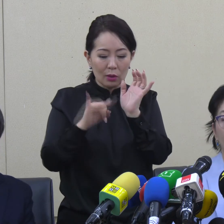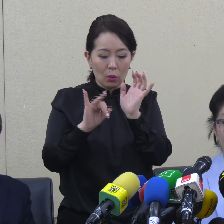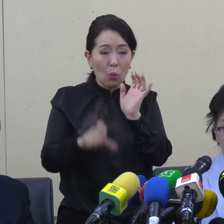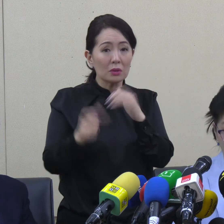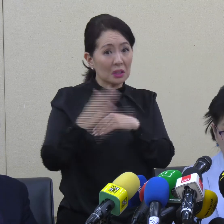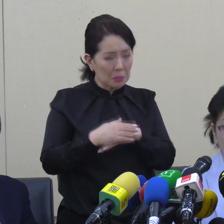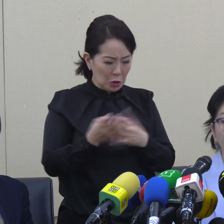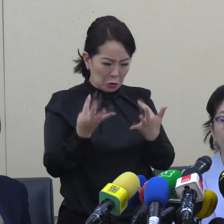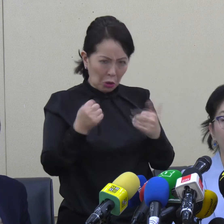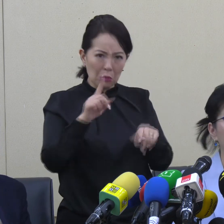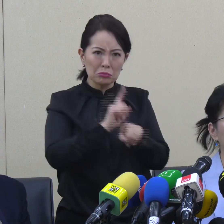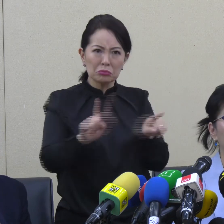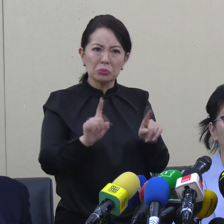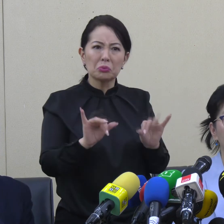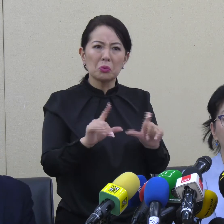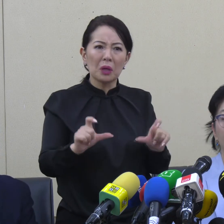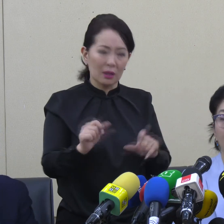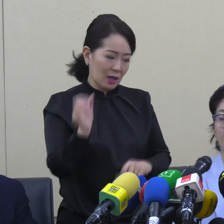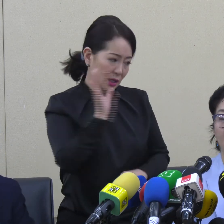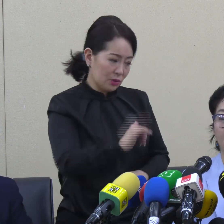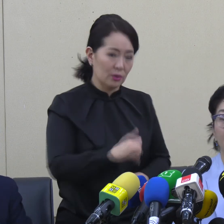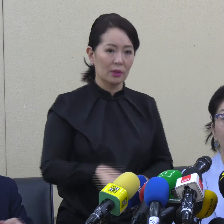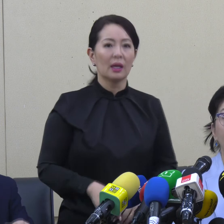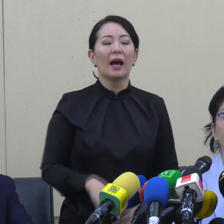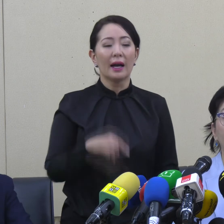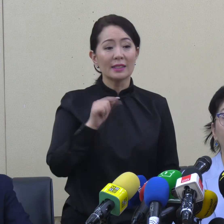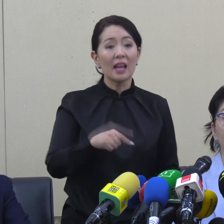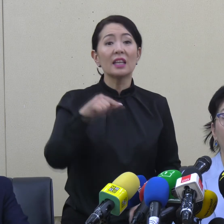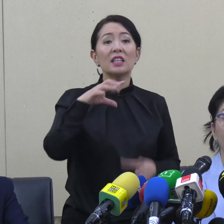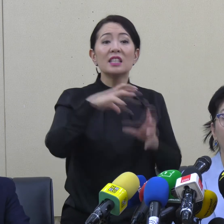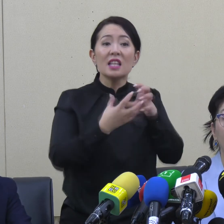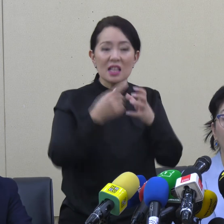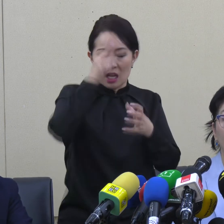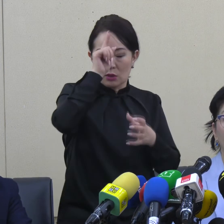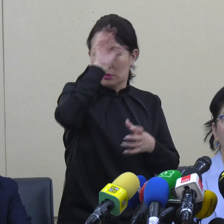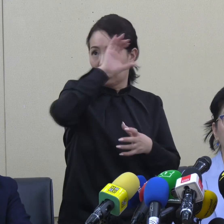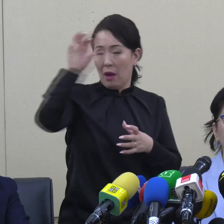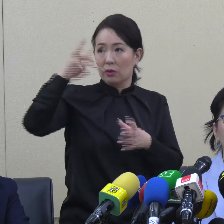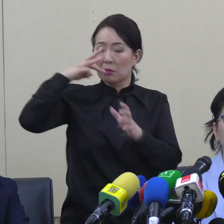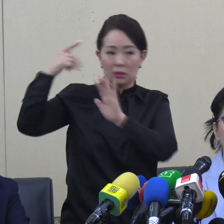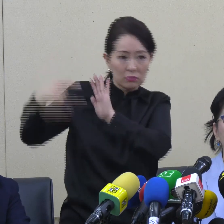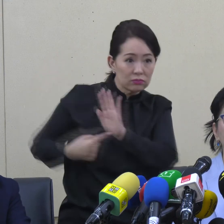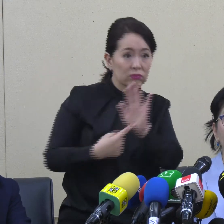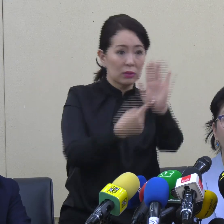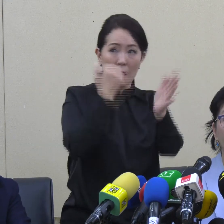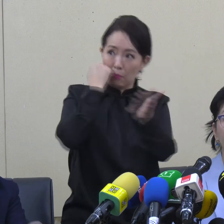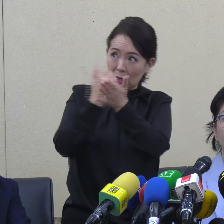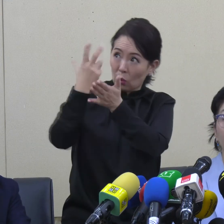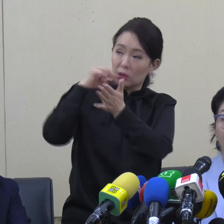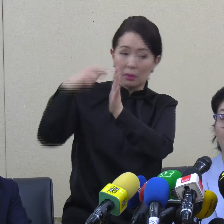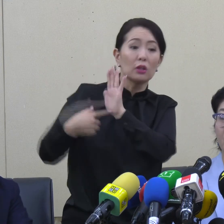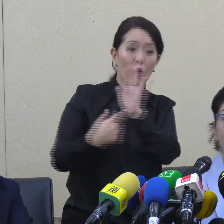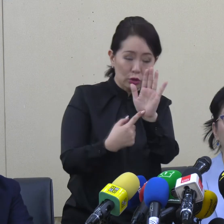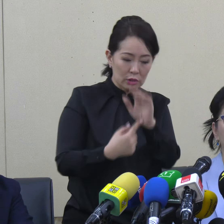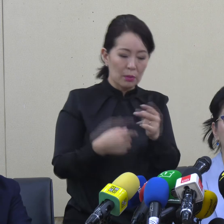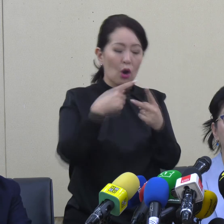За баярлалаа. Энэ бол сая доктор Сергей Дьортицаа бол Дэлхийн эрүүл мэндийн байгууллагын одоо мэдээллийг батлагдсан мэдээллийг хэлж байна. Тэгээ бид нар